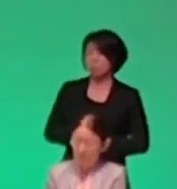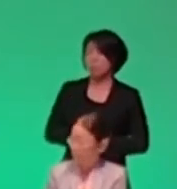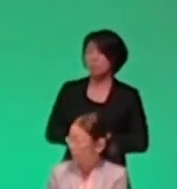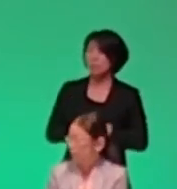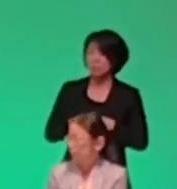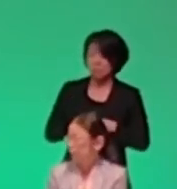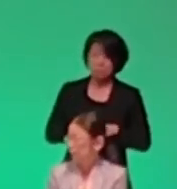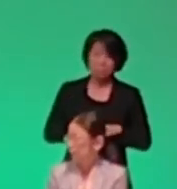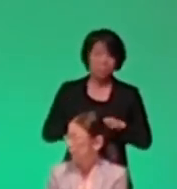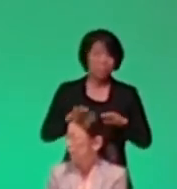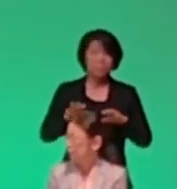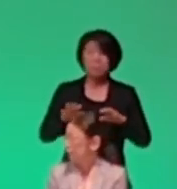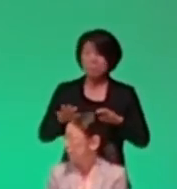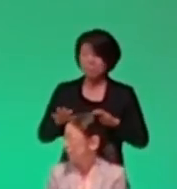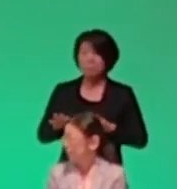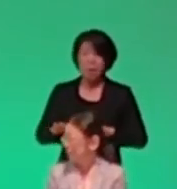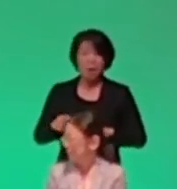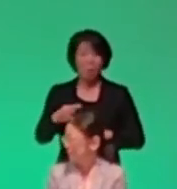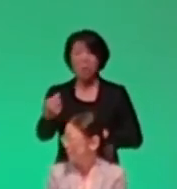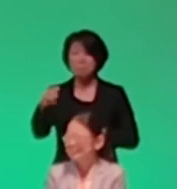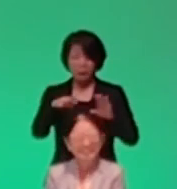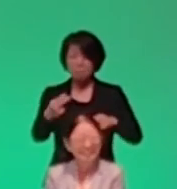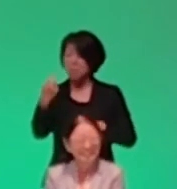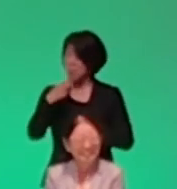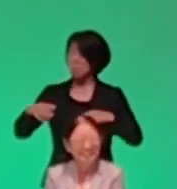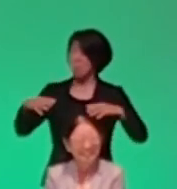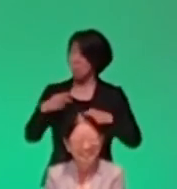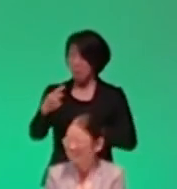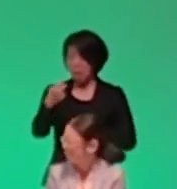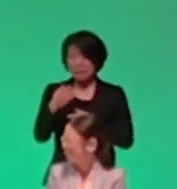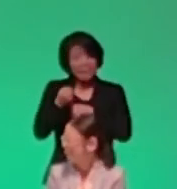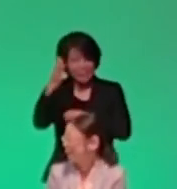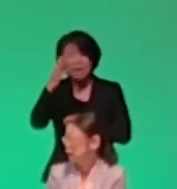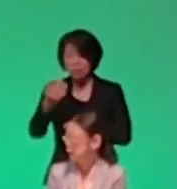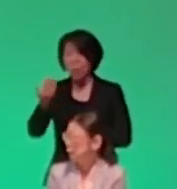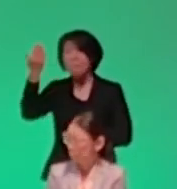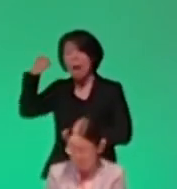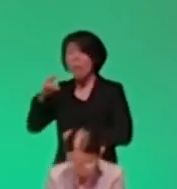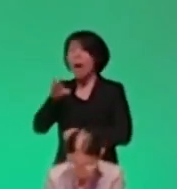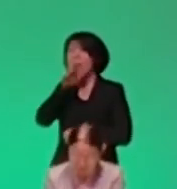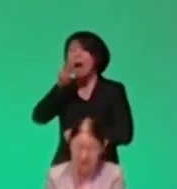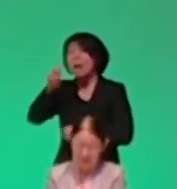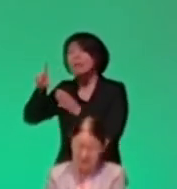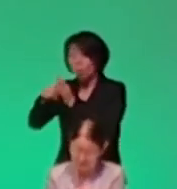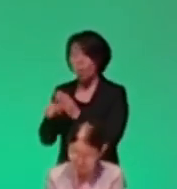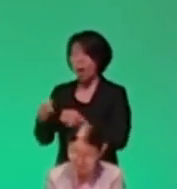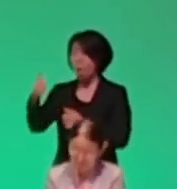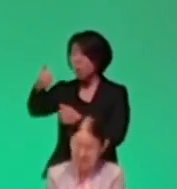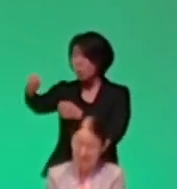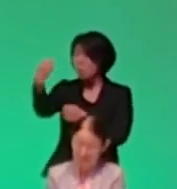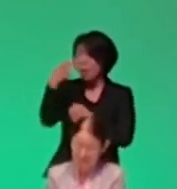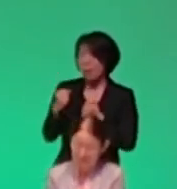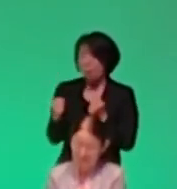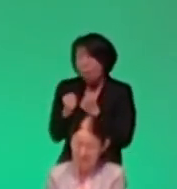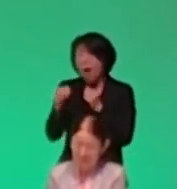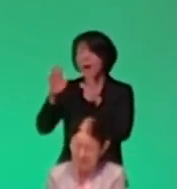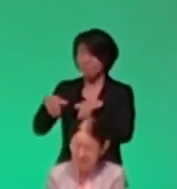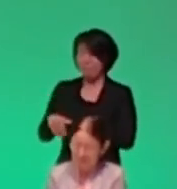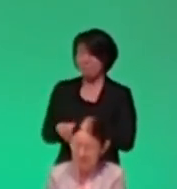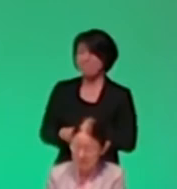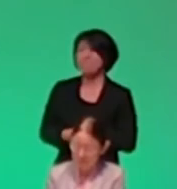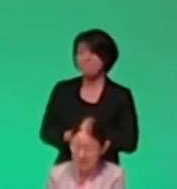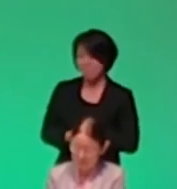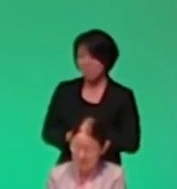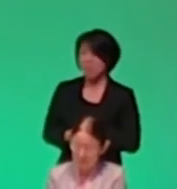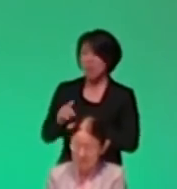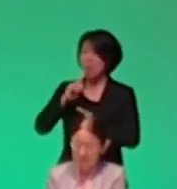じられないでしょ、こんな私ですけど、やっぱり20代の頃は怖かったんですよ、男の人のそういう